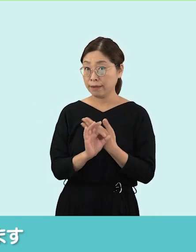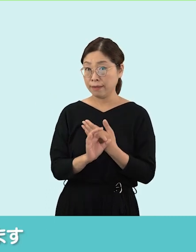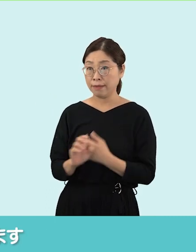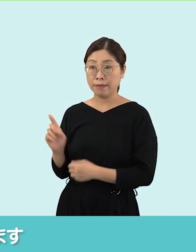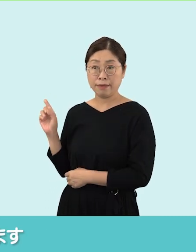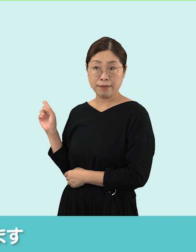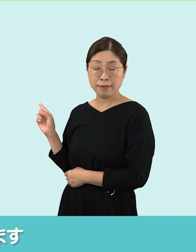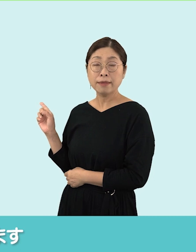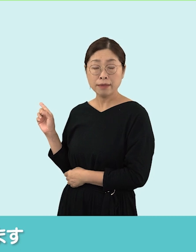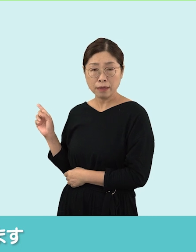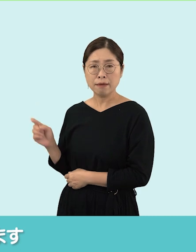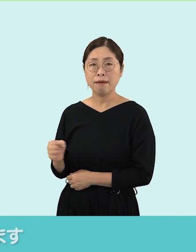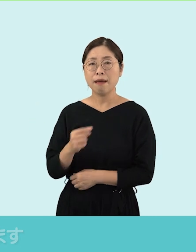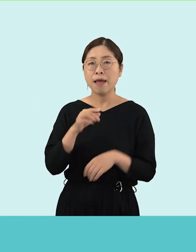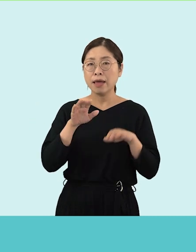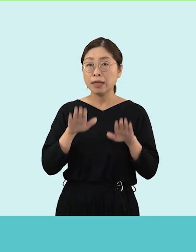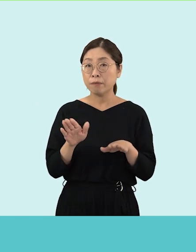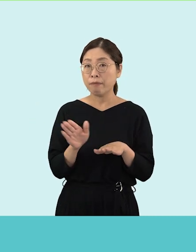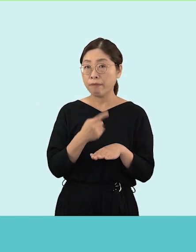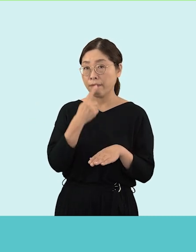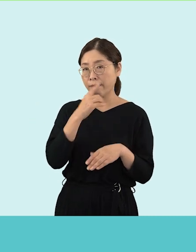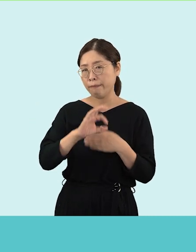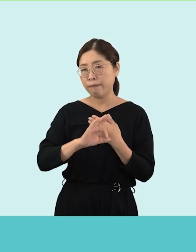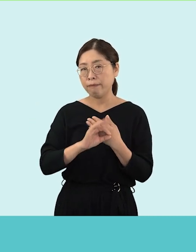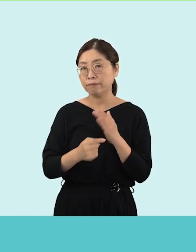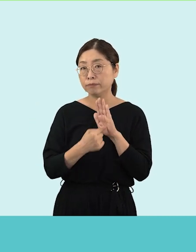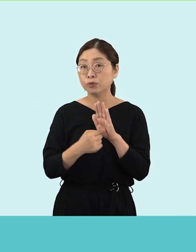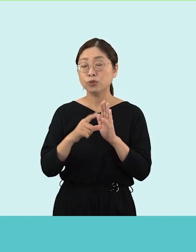例文を表現します。